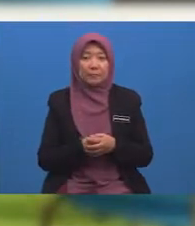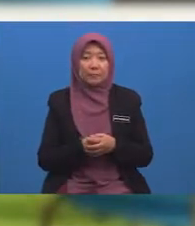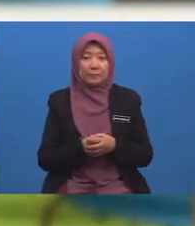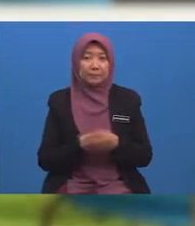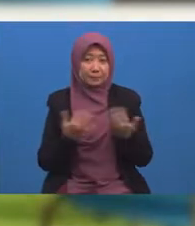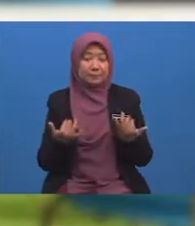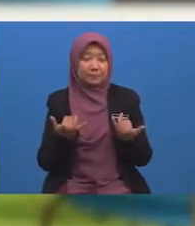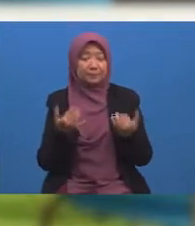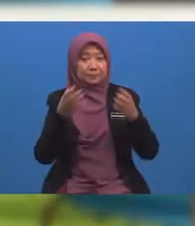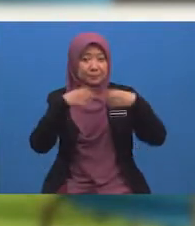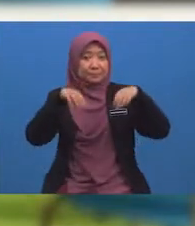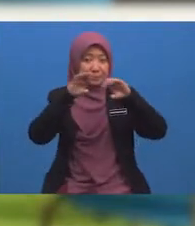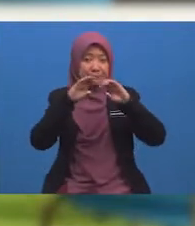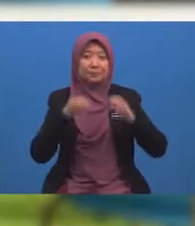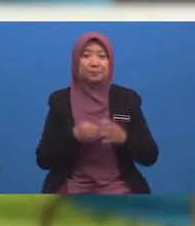Mari Ustazah cerita.